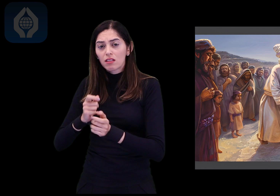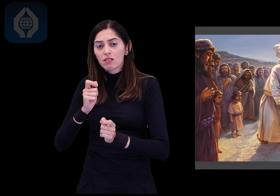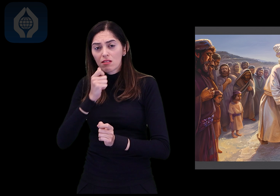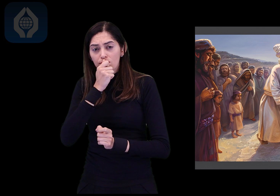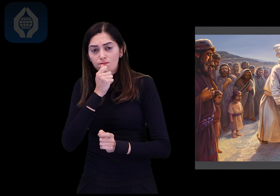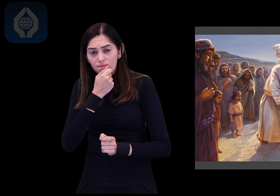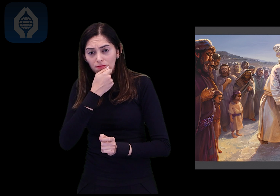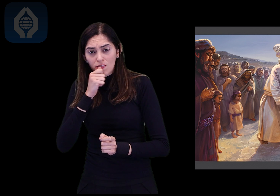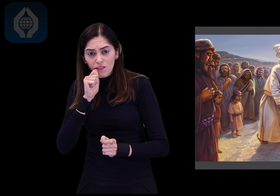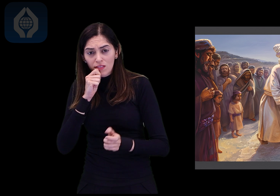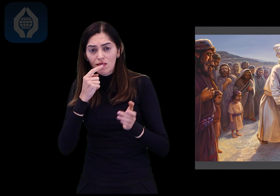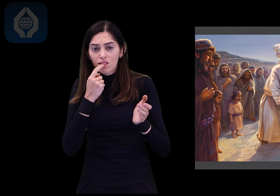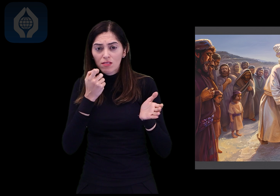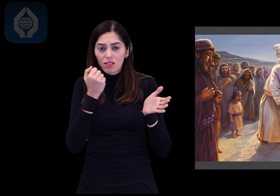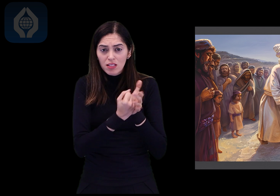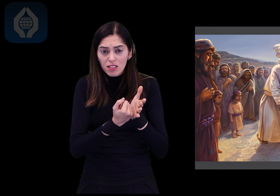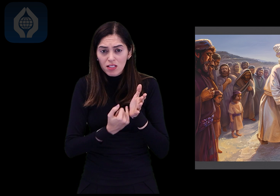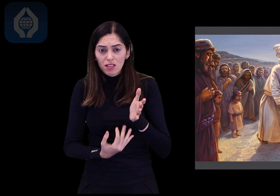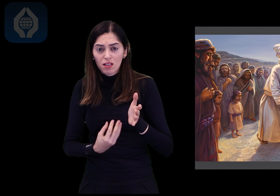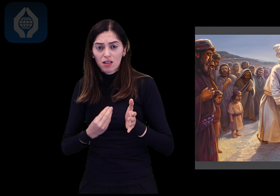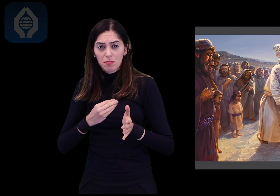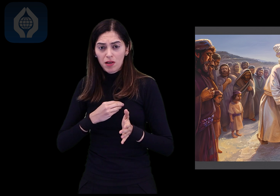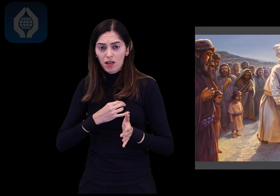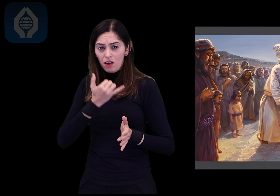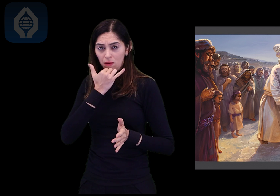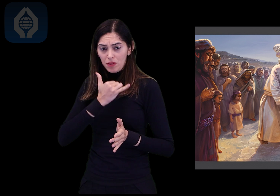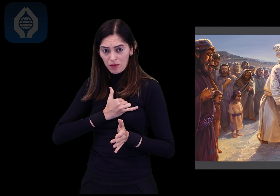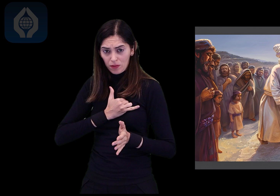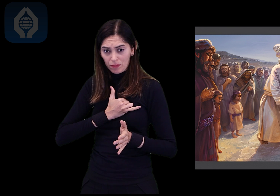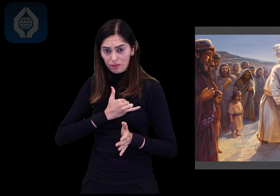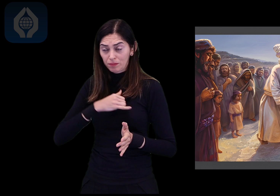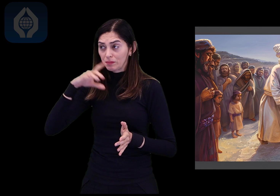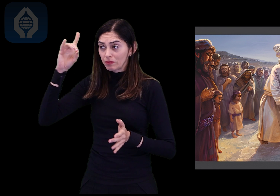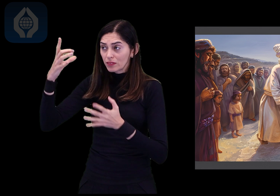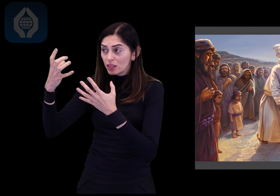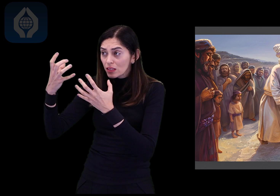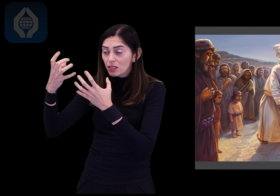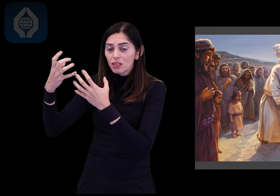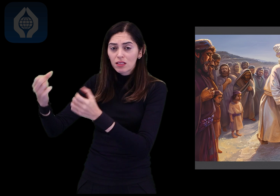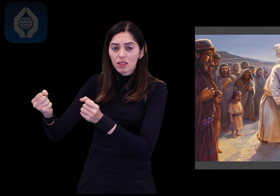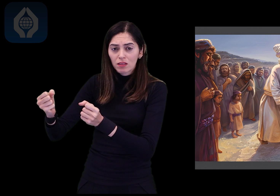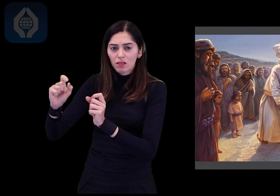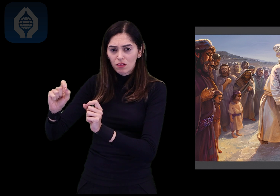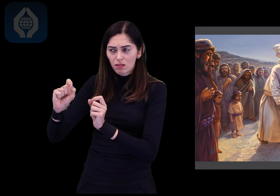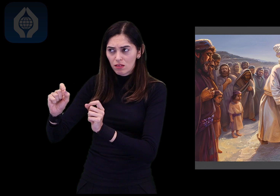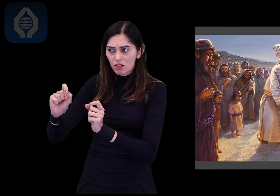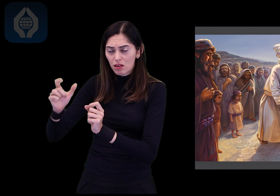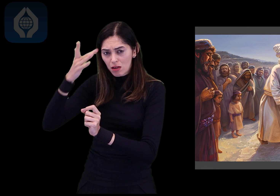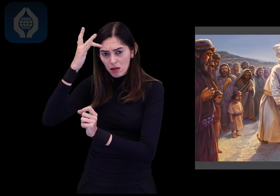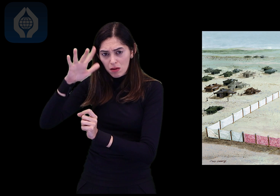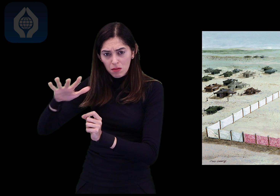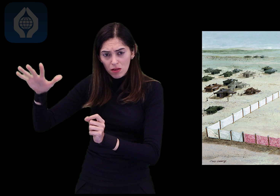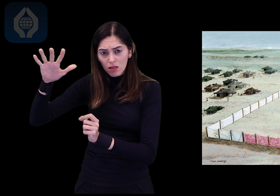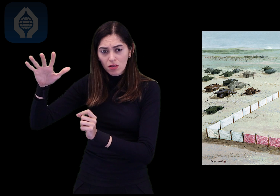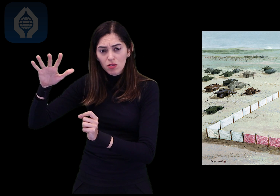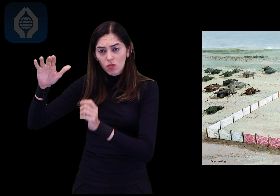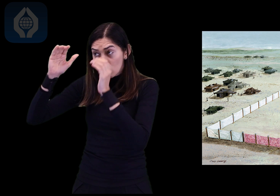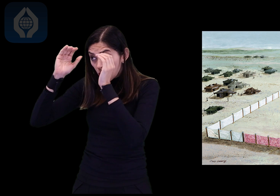pecados. Deus somente aceitará aqueles que vierem até ele, de modo que ele diz na Bíblia. L.